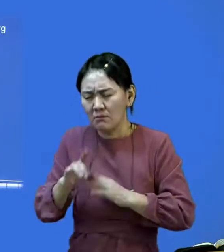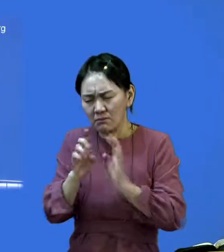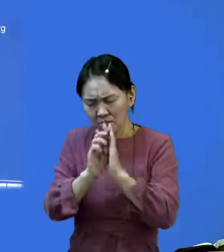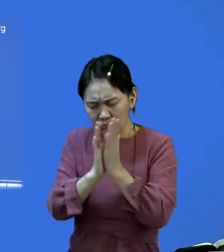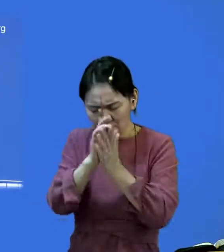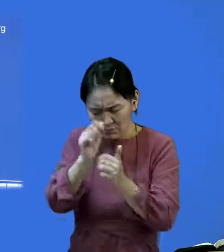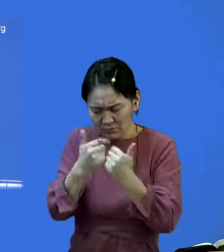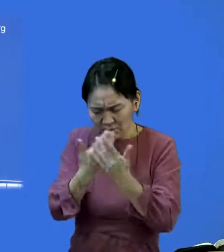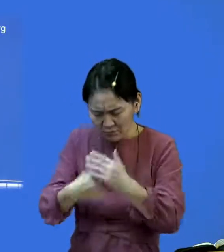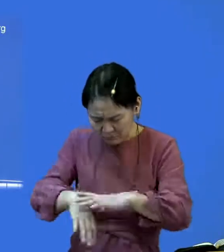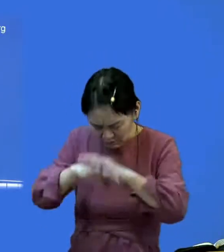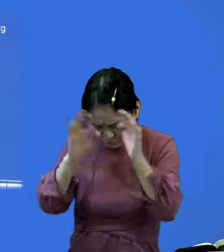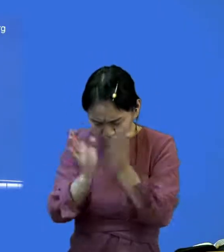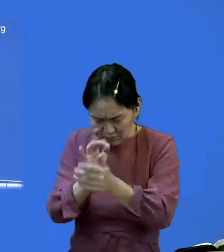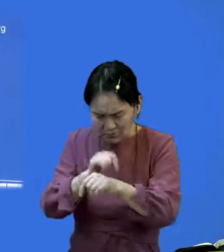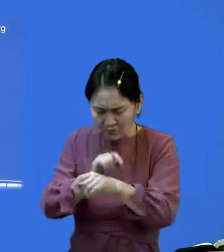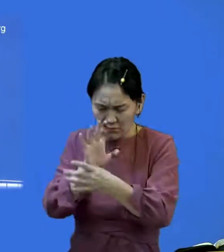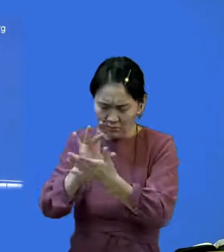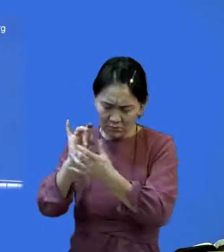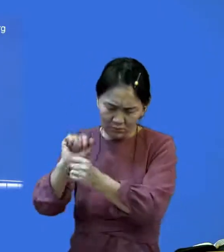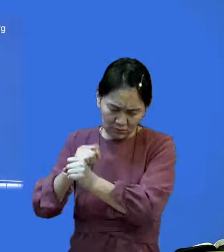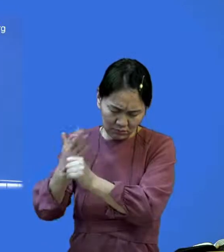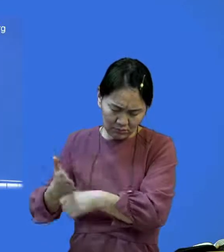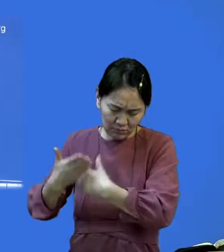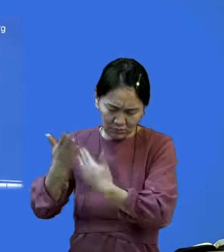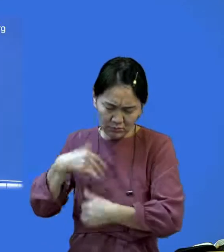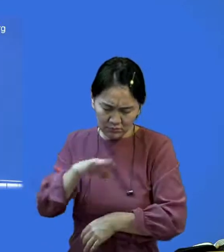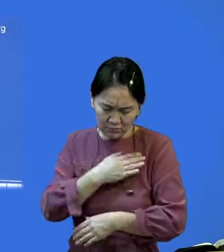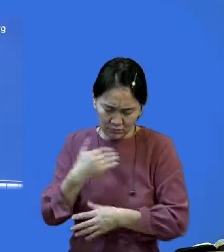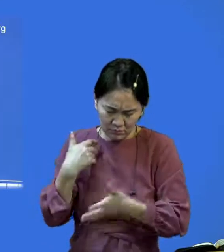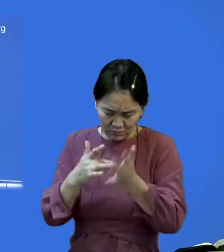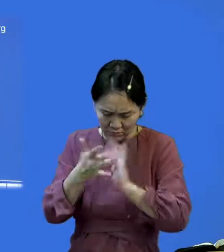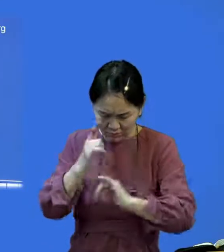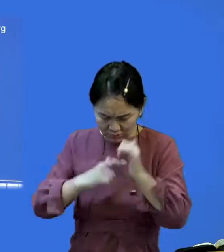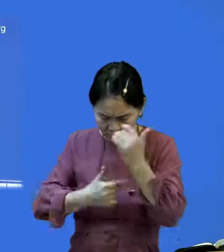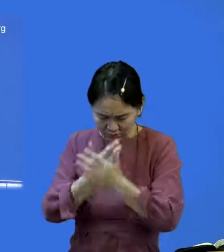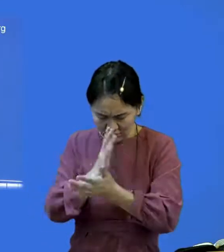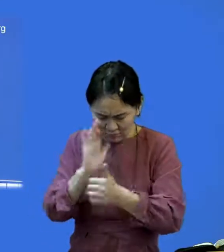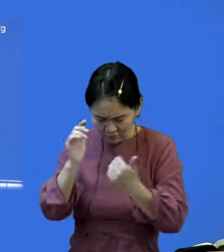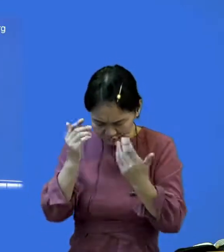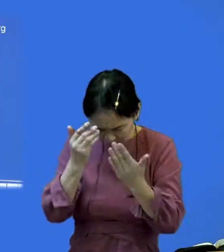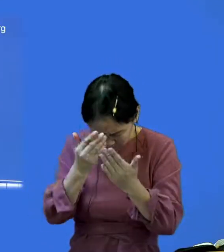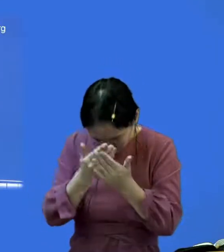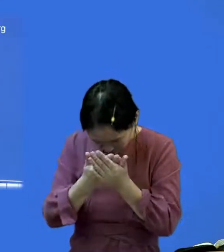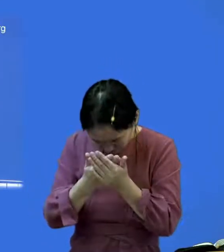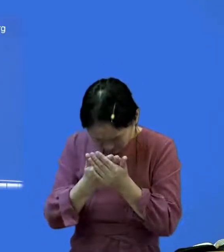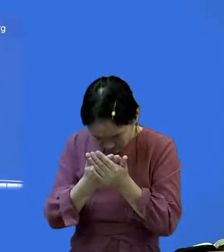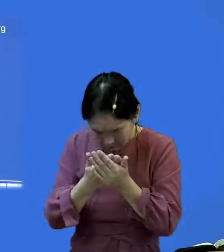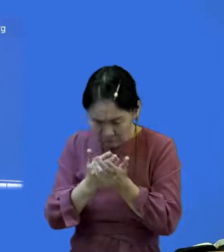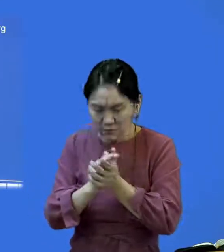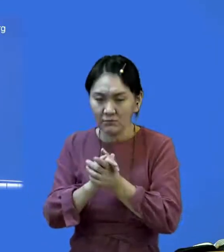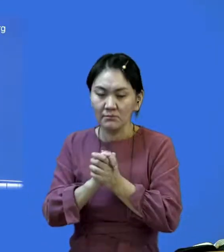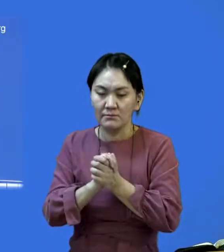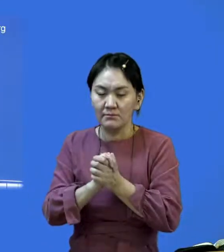цагийг бүгднгийн ариун сүнсэндээ даатган бидний эзэн Есүсийн нэрээр залбирлаа. Аамен.